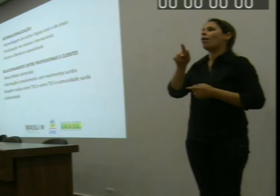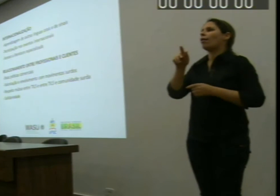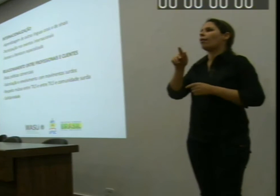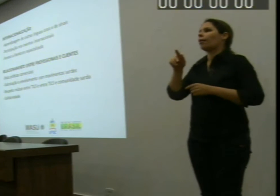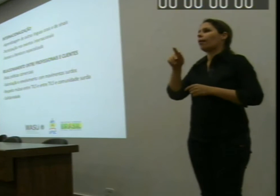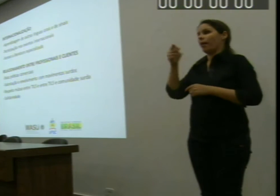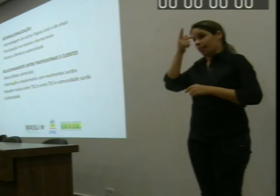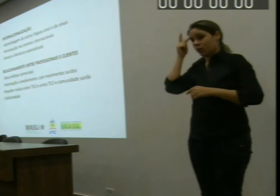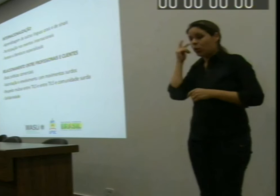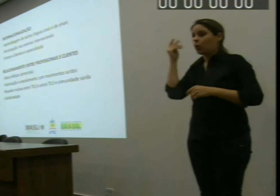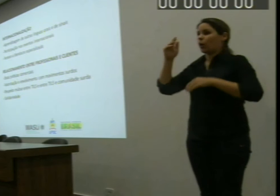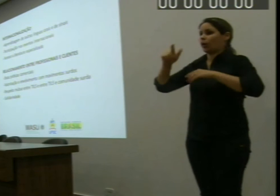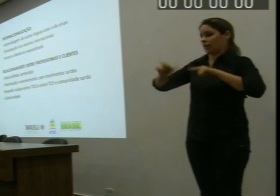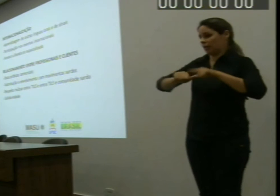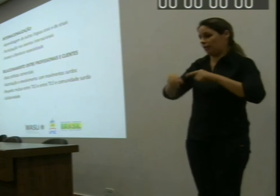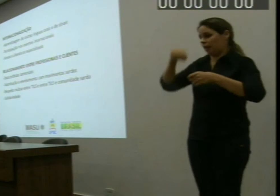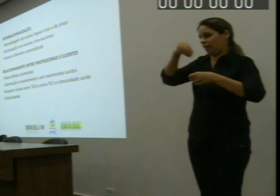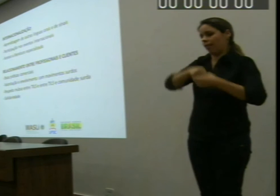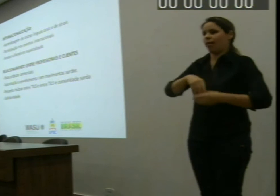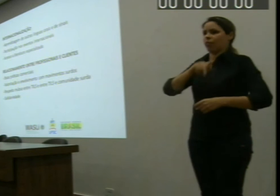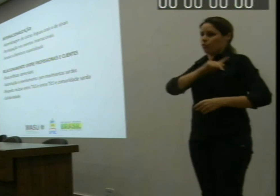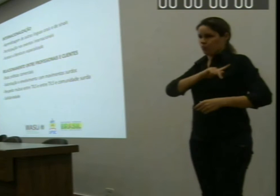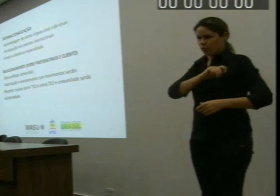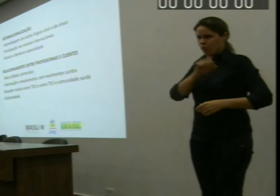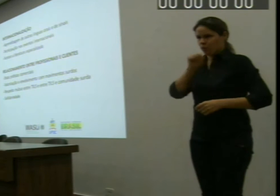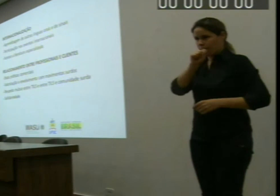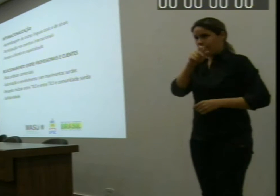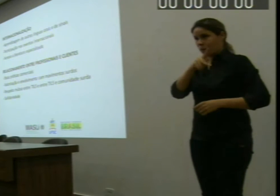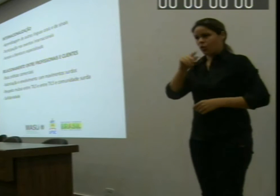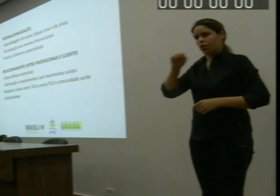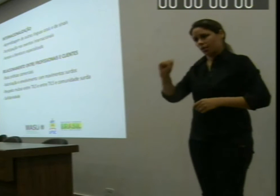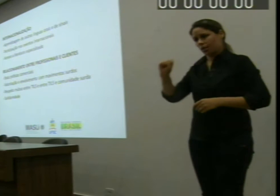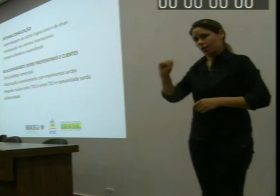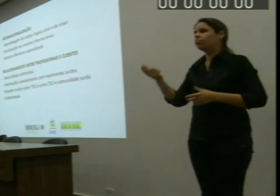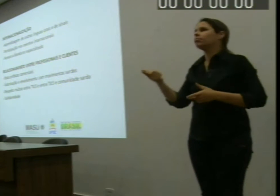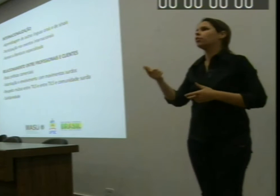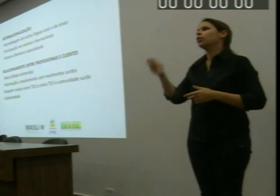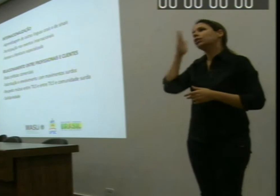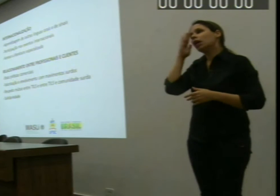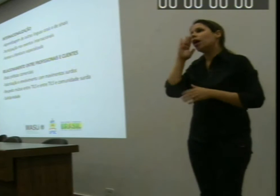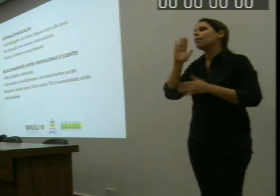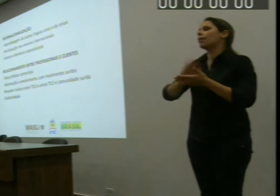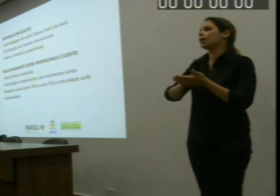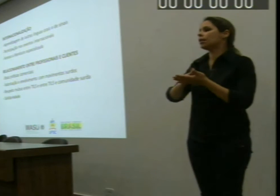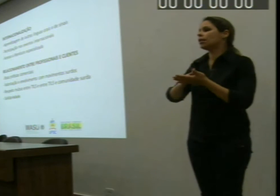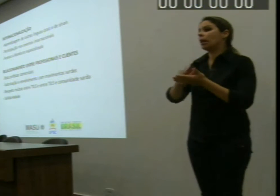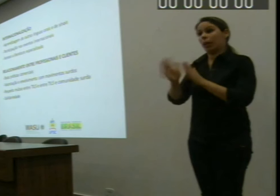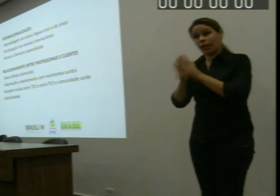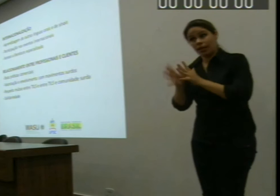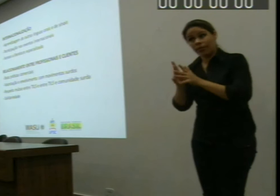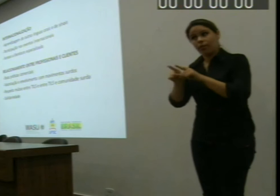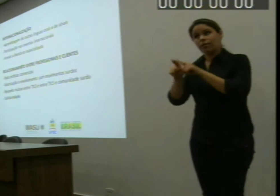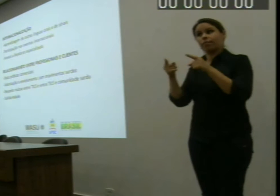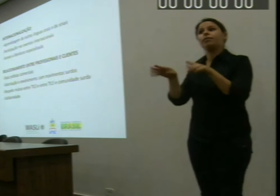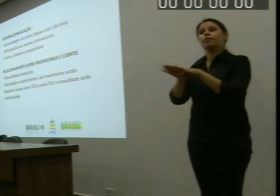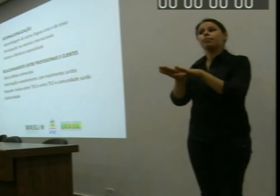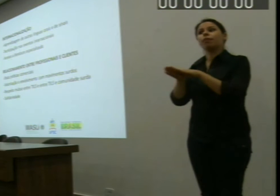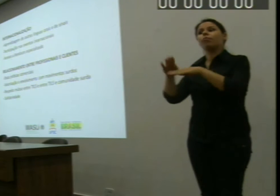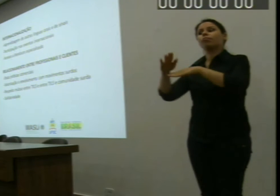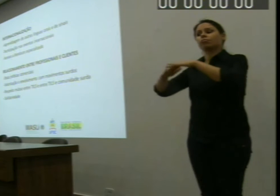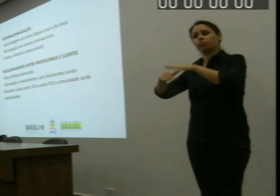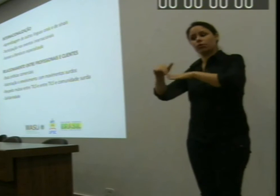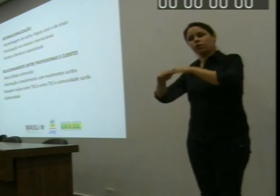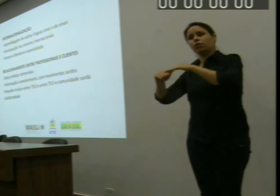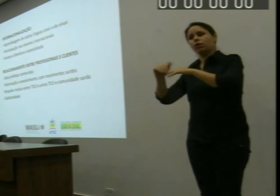que o estado ofereça por exemplo centrais de intérpretes cada vez maiores então por exemplo o decreto poderia